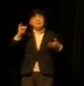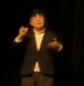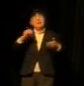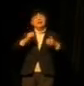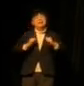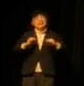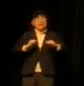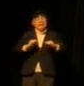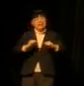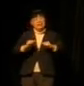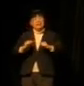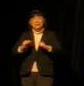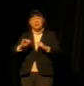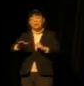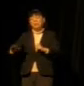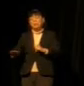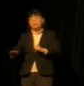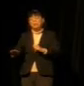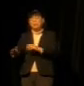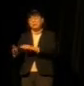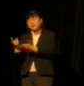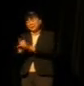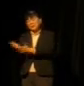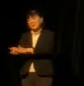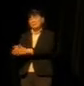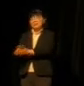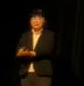は放心状態でした。